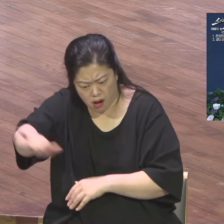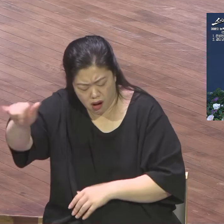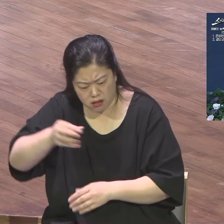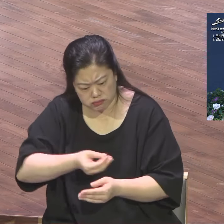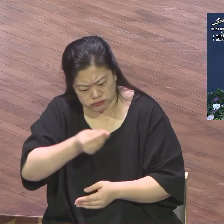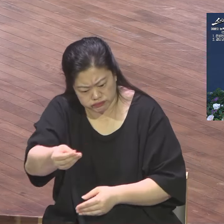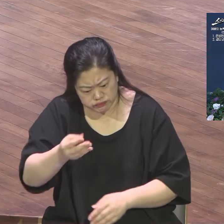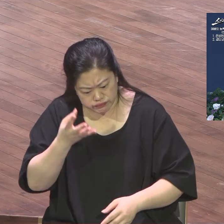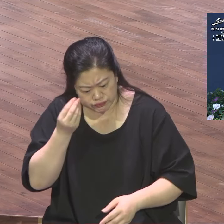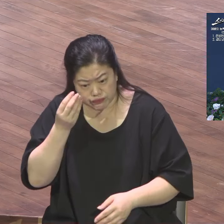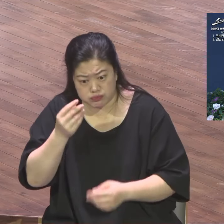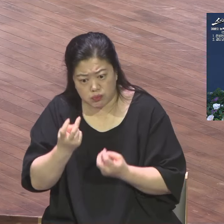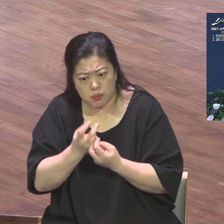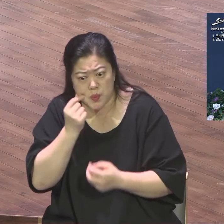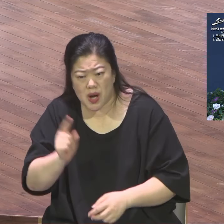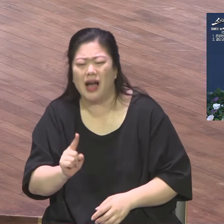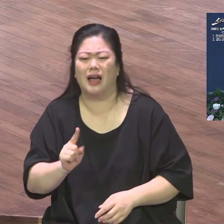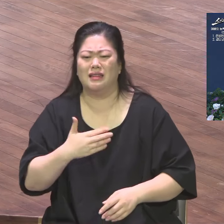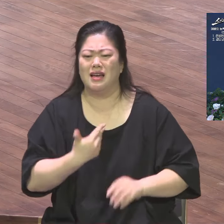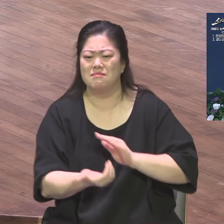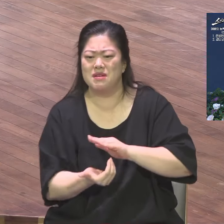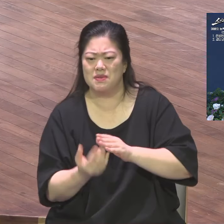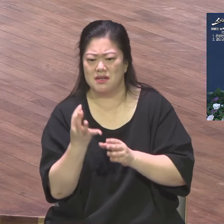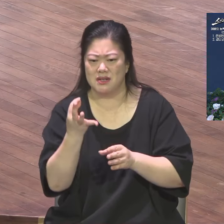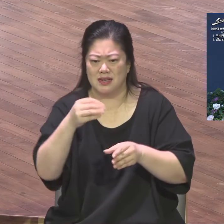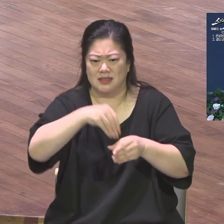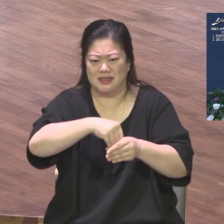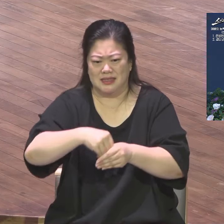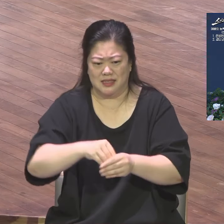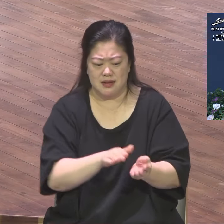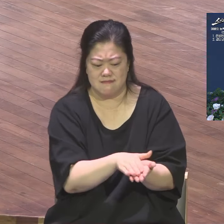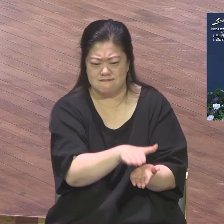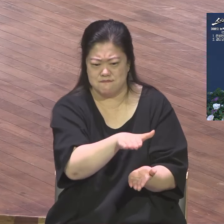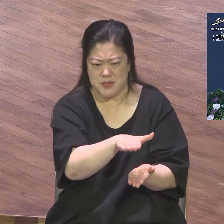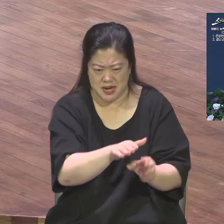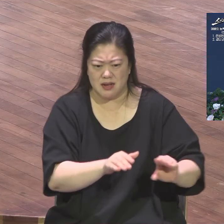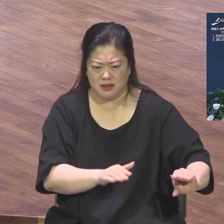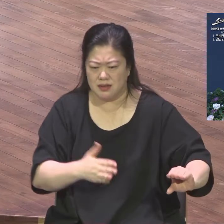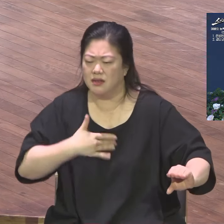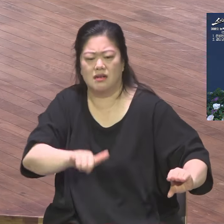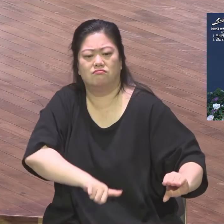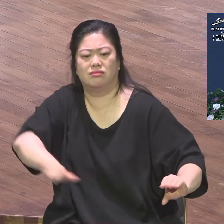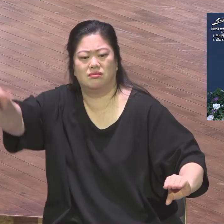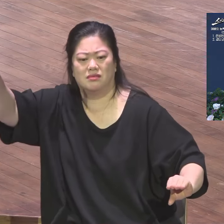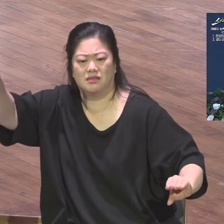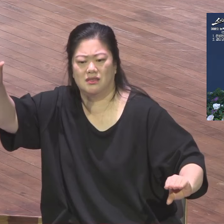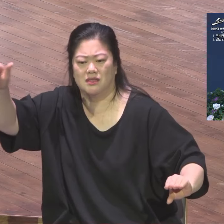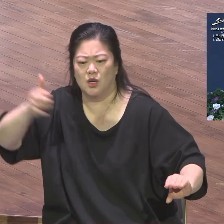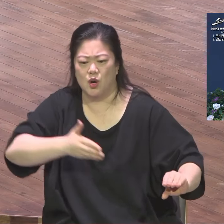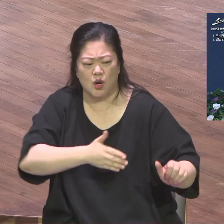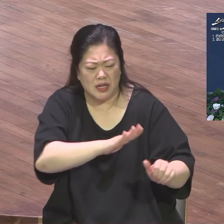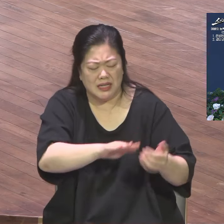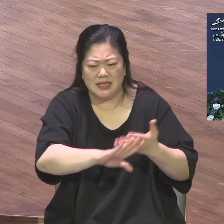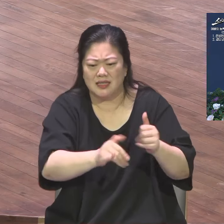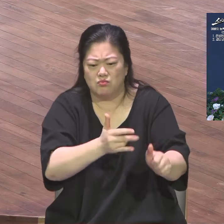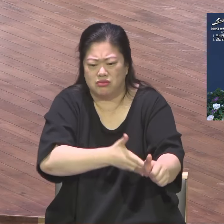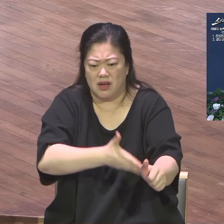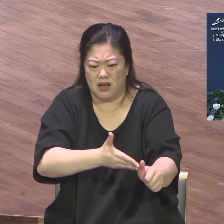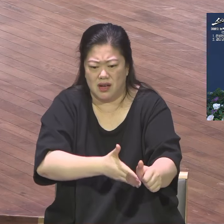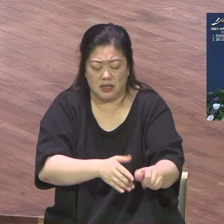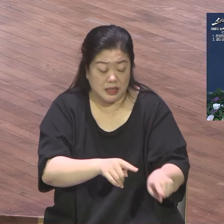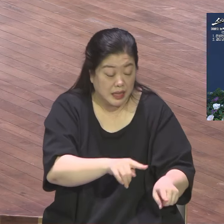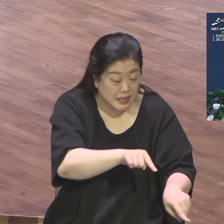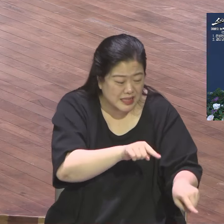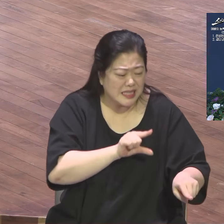이야 대단하다. 간이 대단히 큰 사람들이구나. 하나님이 약속해놓고